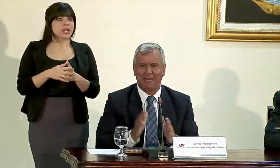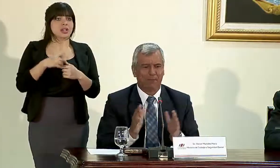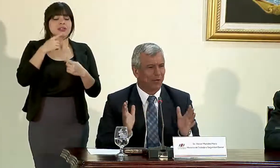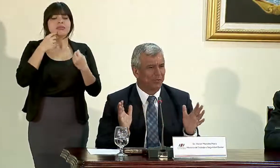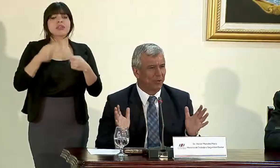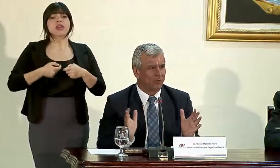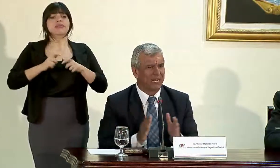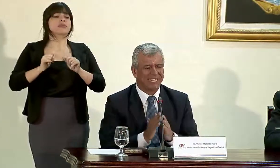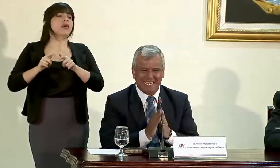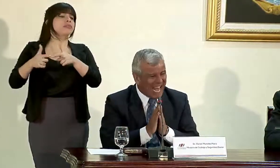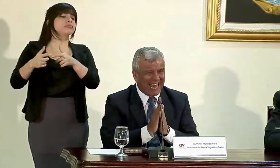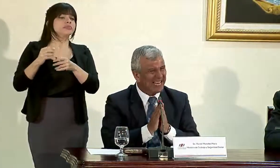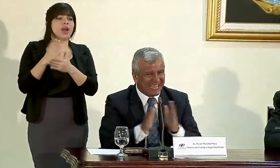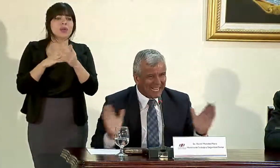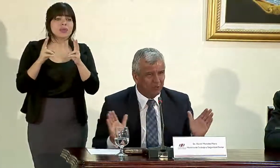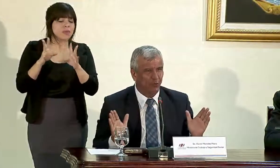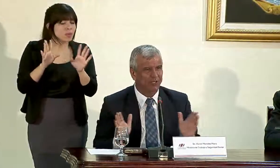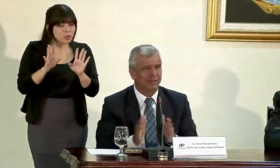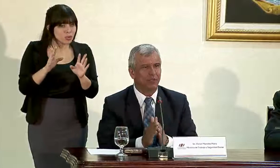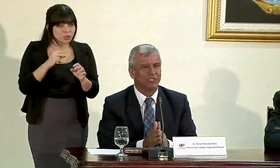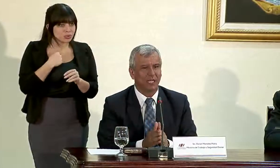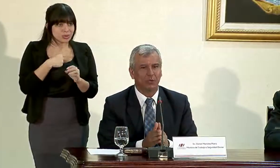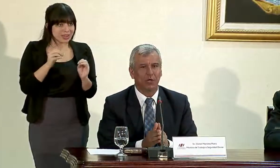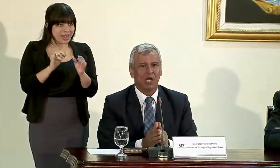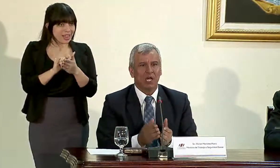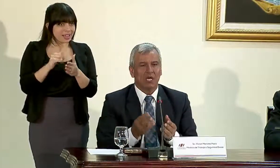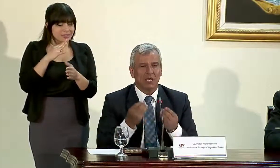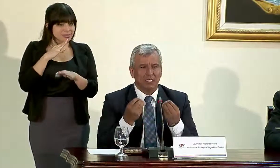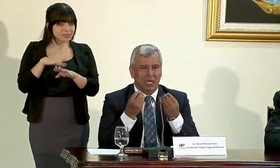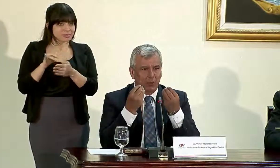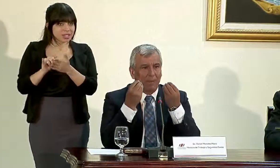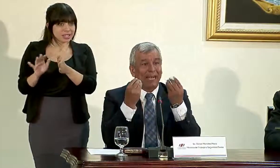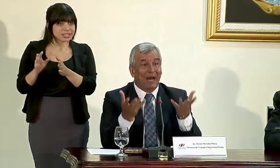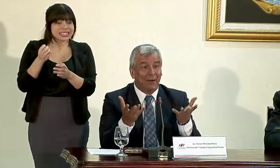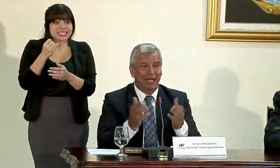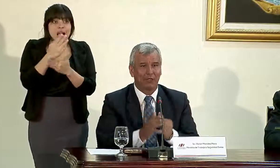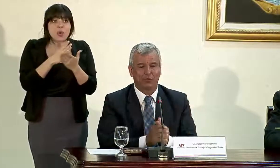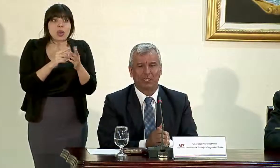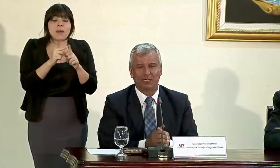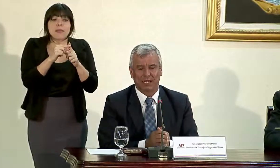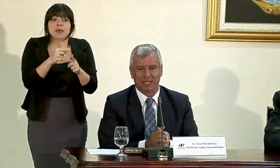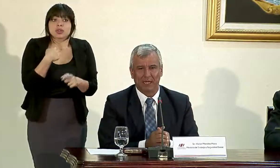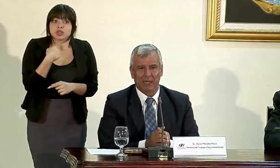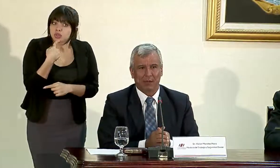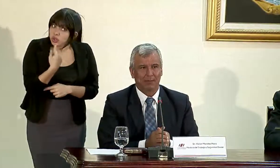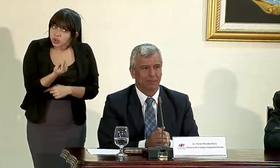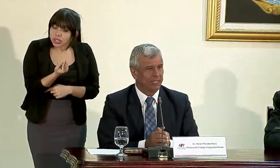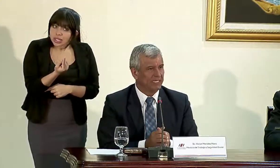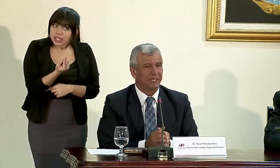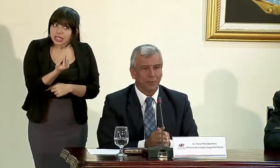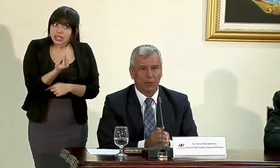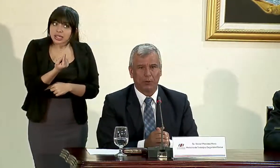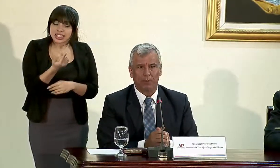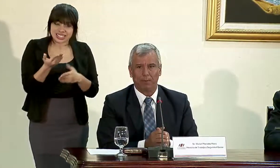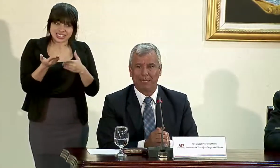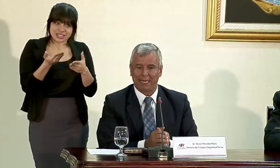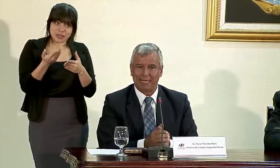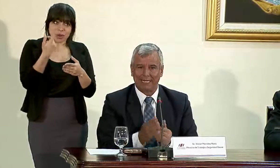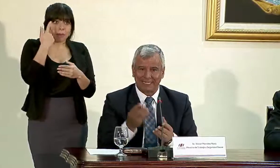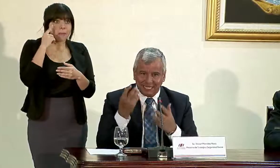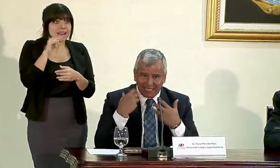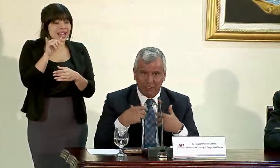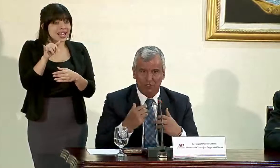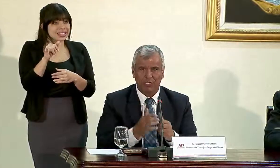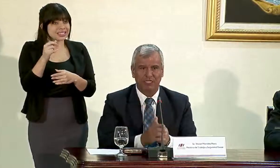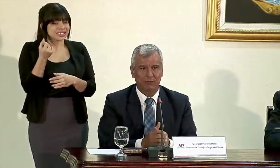al aire por alguna cosa, nada de eso es lo que estamos diciendo, y si alguna palabra que yo utilicé sirvió para